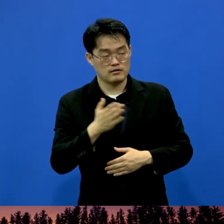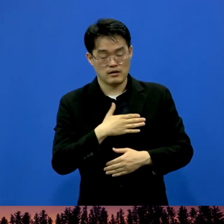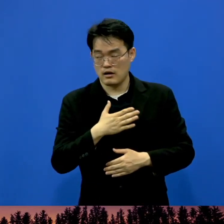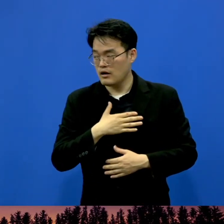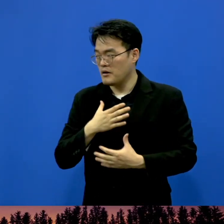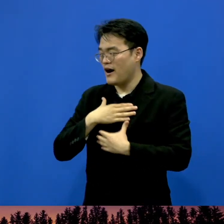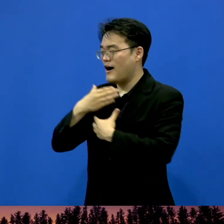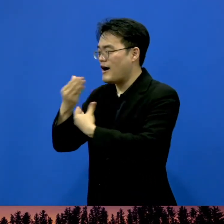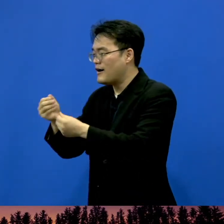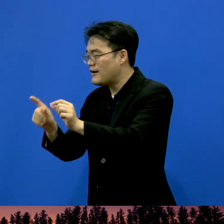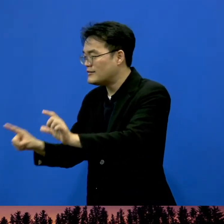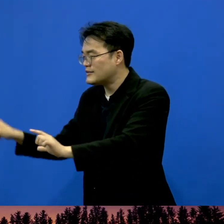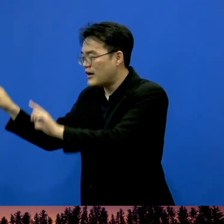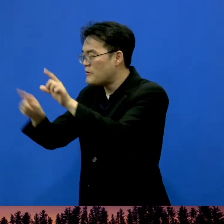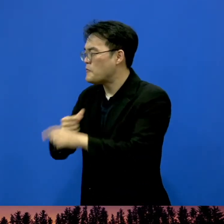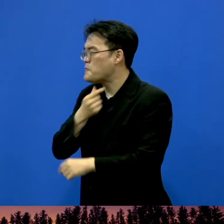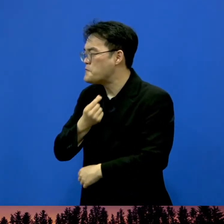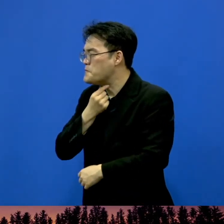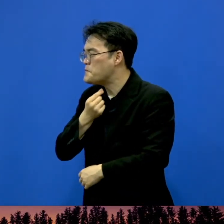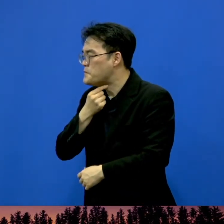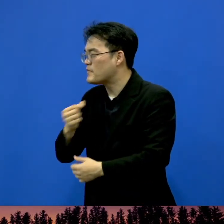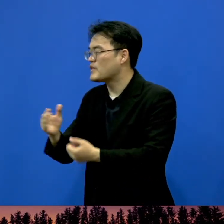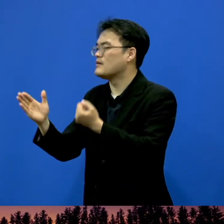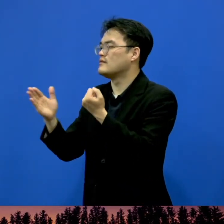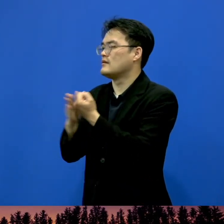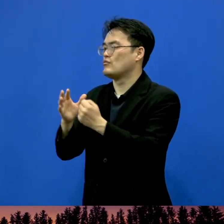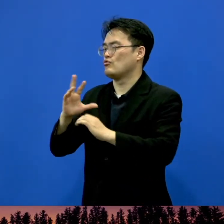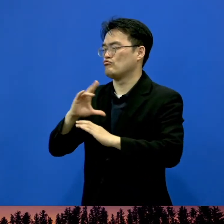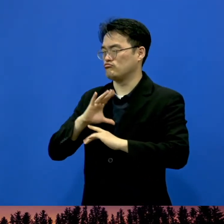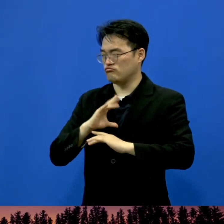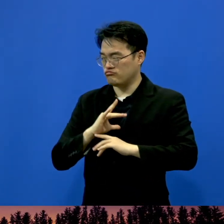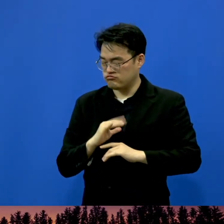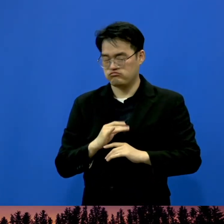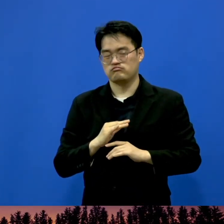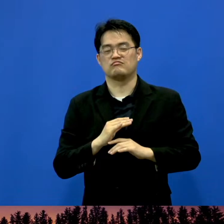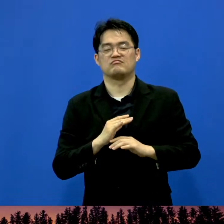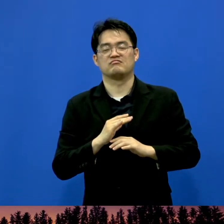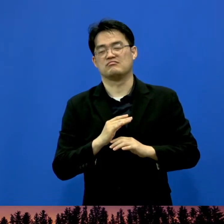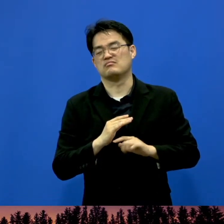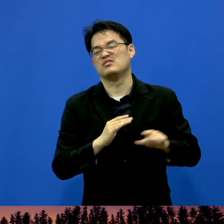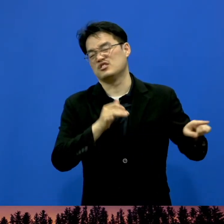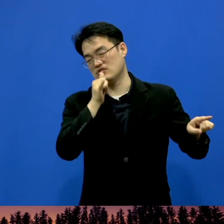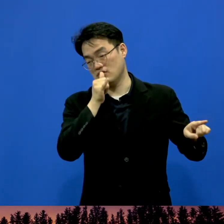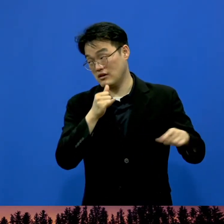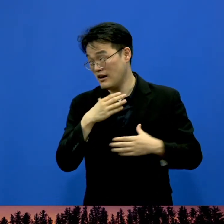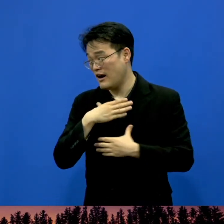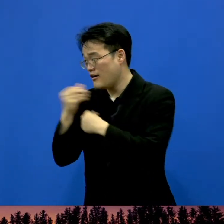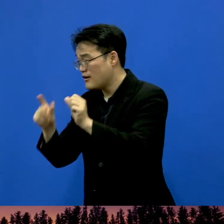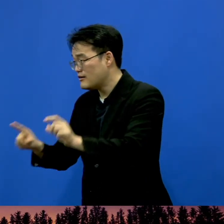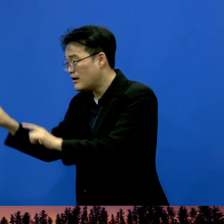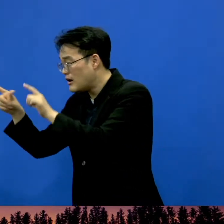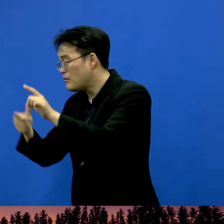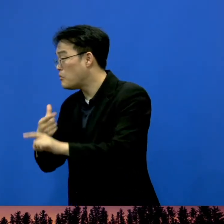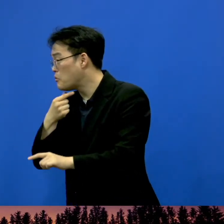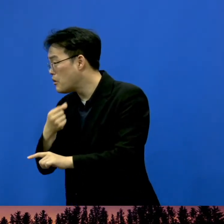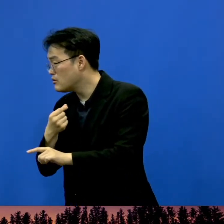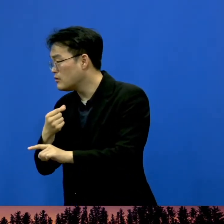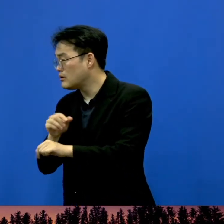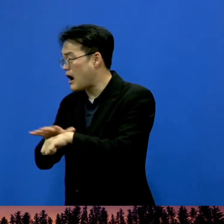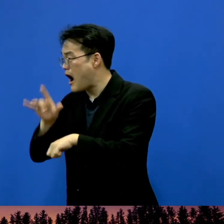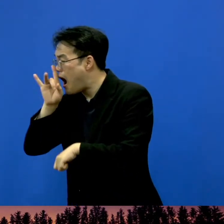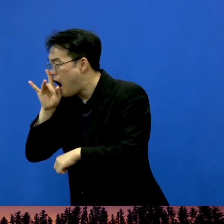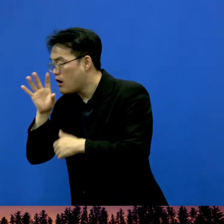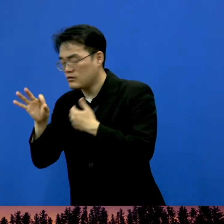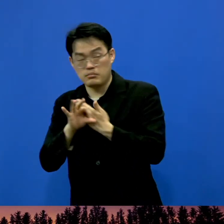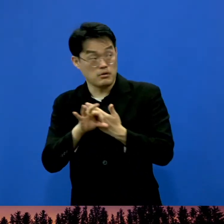때문에. 우리 인간은 기본적으로 안전을 추구하는 존재죠. 안전한 삶을 원해요. 그게 가장 기본적인